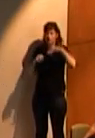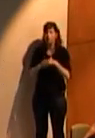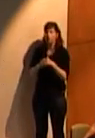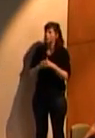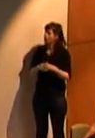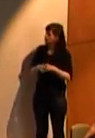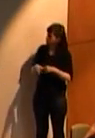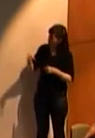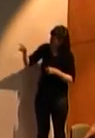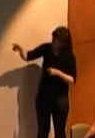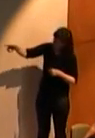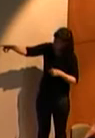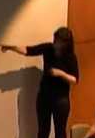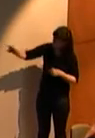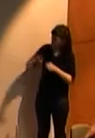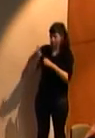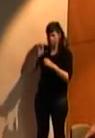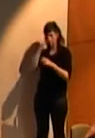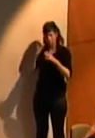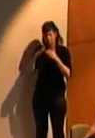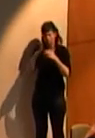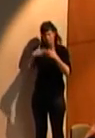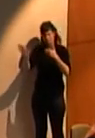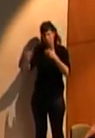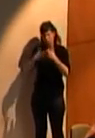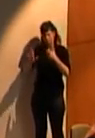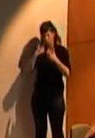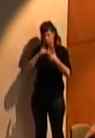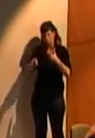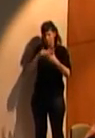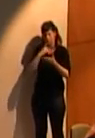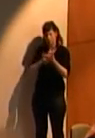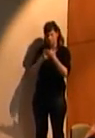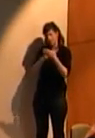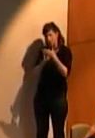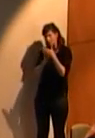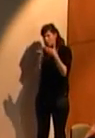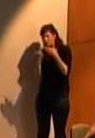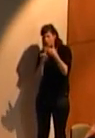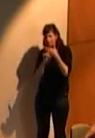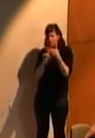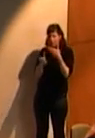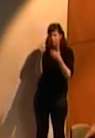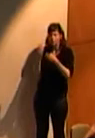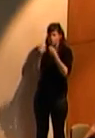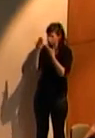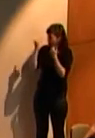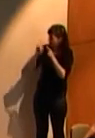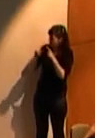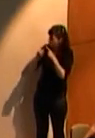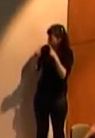dans l'ordre du passage plutôt que de la porte. D'avoir une lumière tamisée et